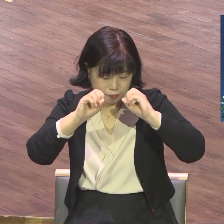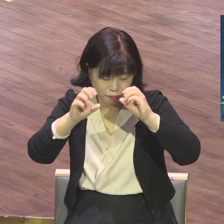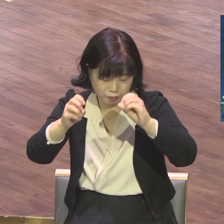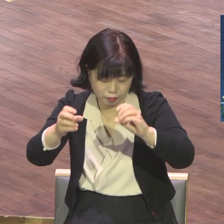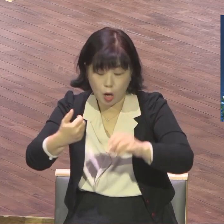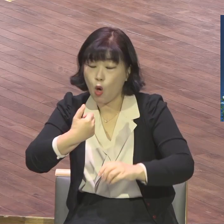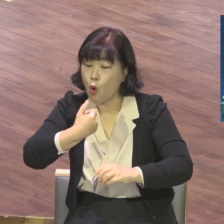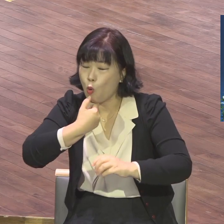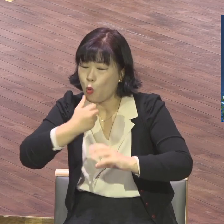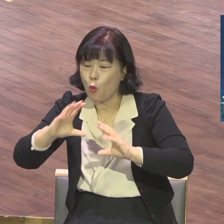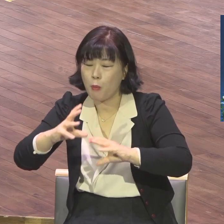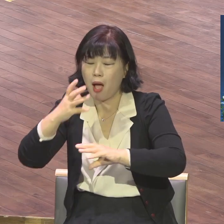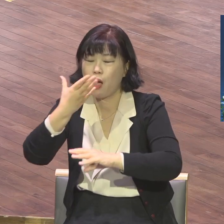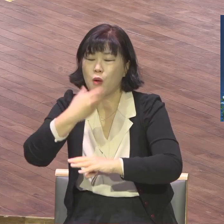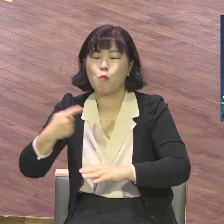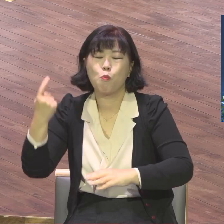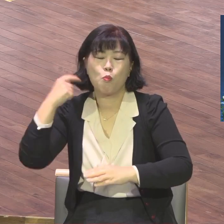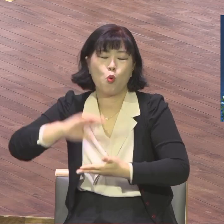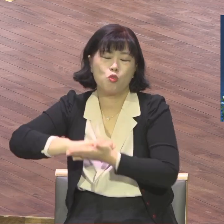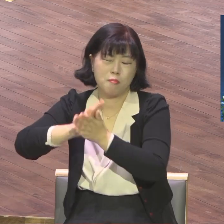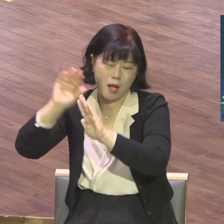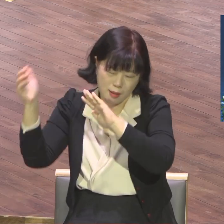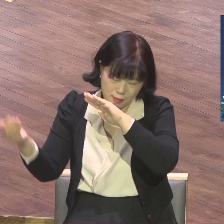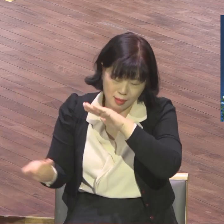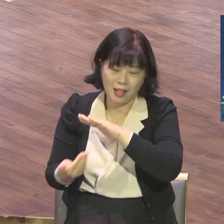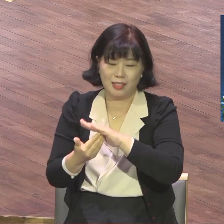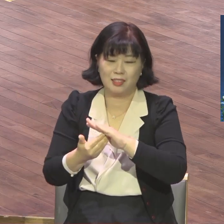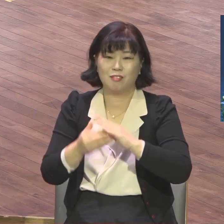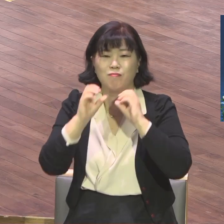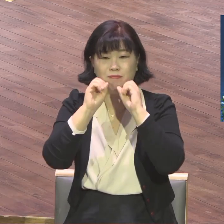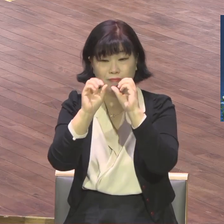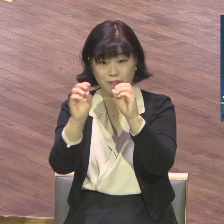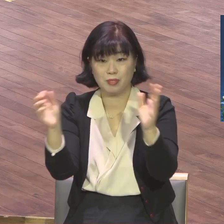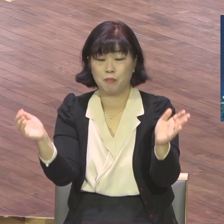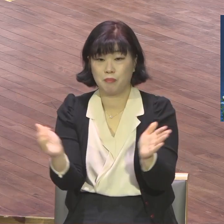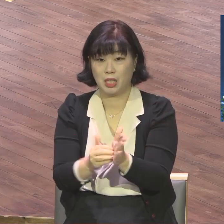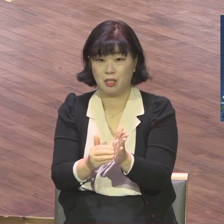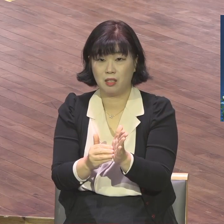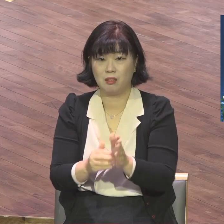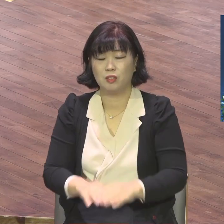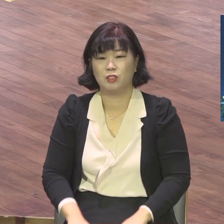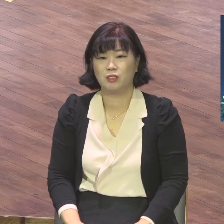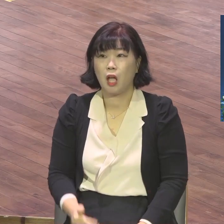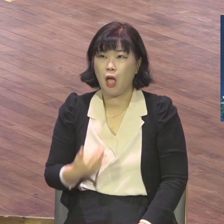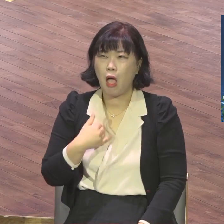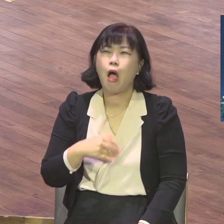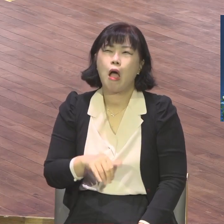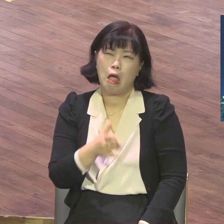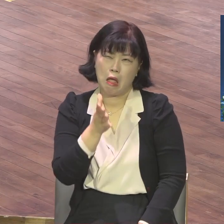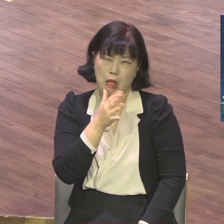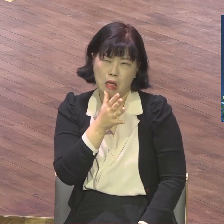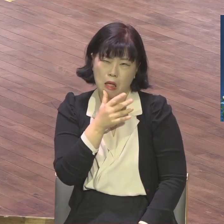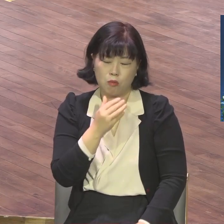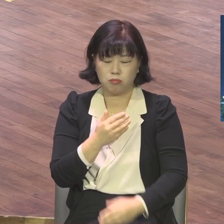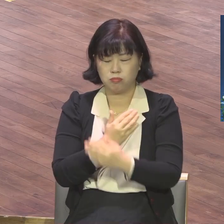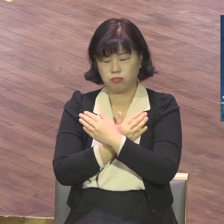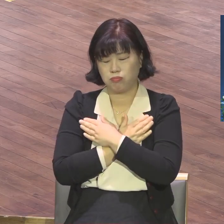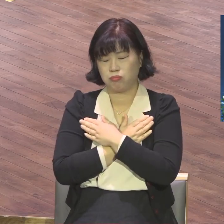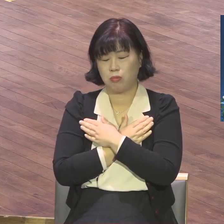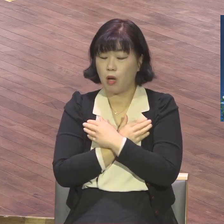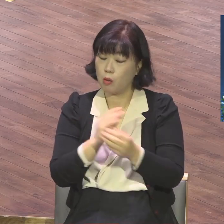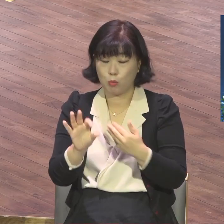나는 거예요. 구인권 대학권 평생 다녀도 아무 소용없는 거예요. 드디어 오늘 본문인 사도행전 28장에